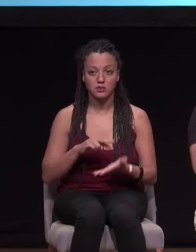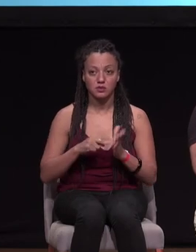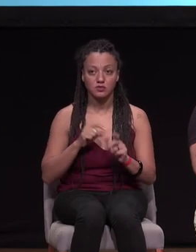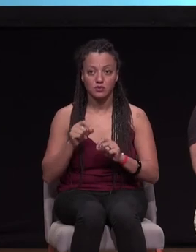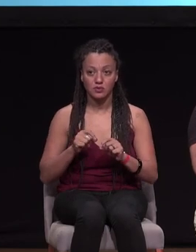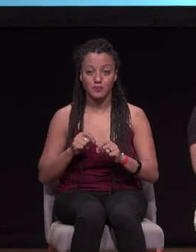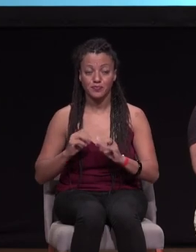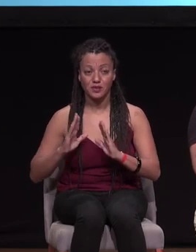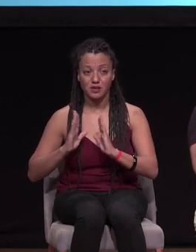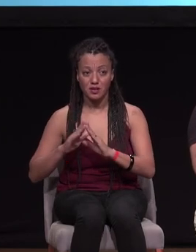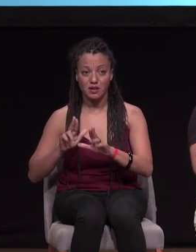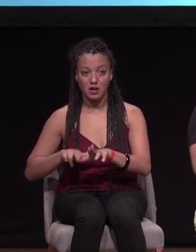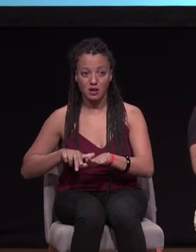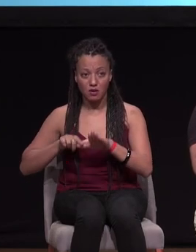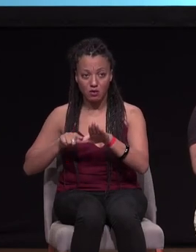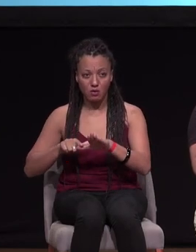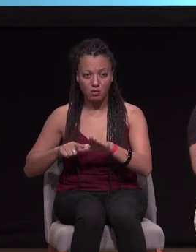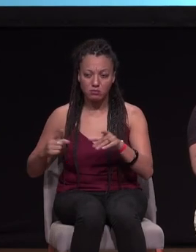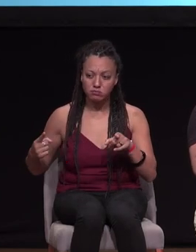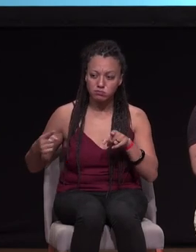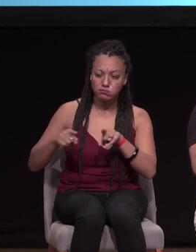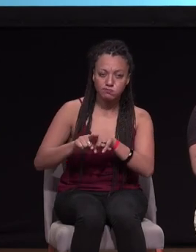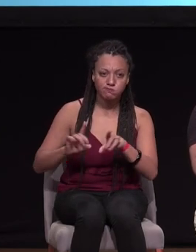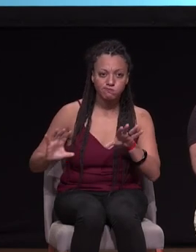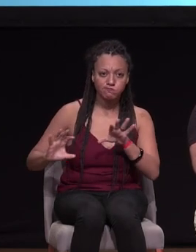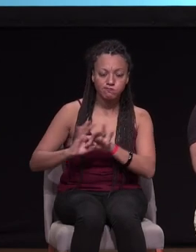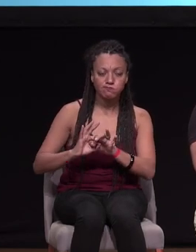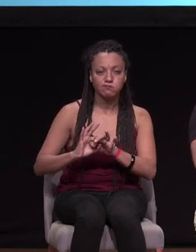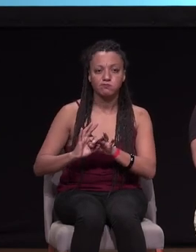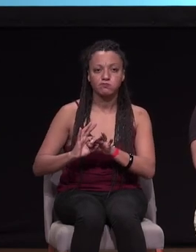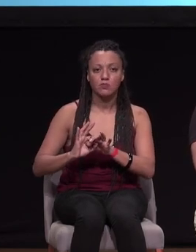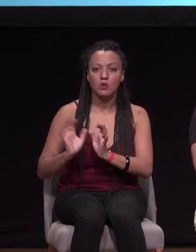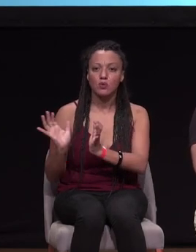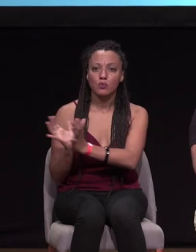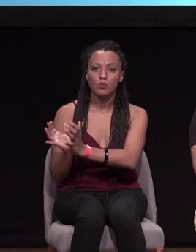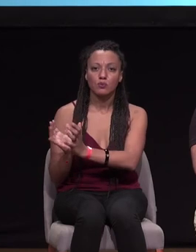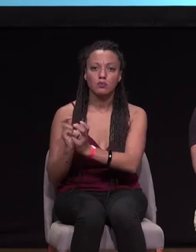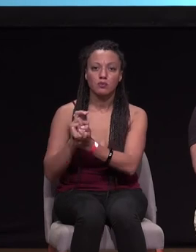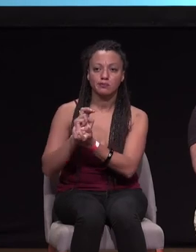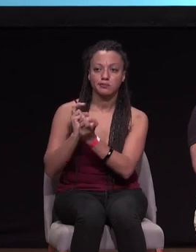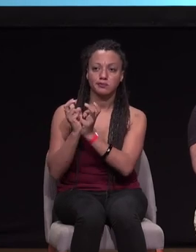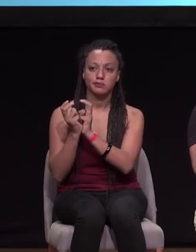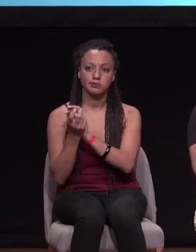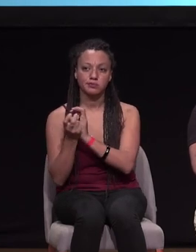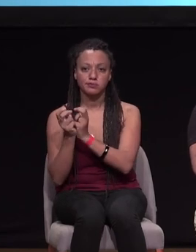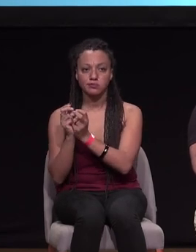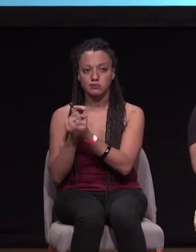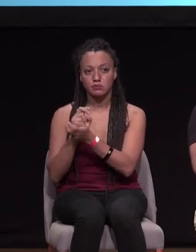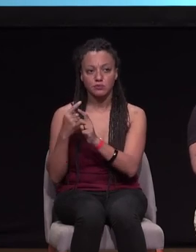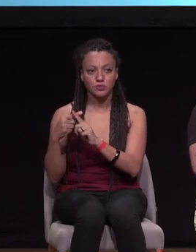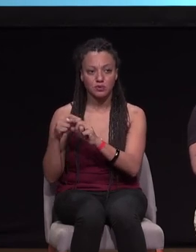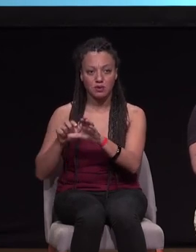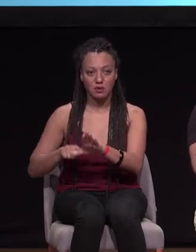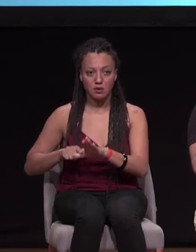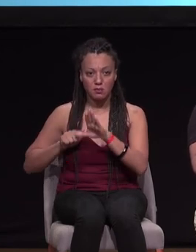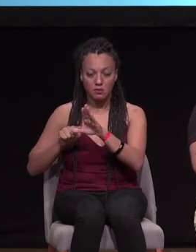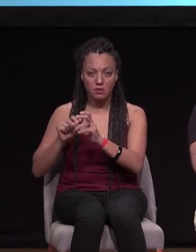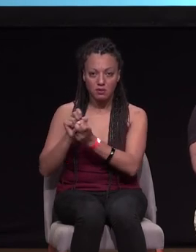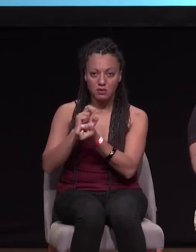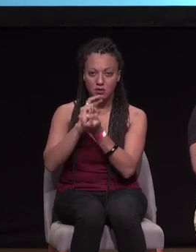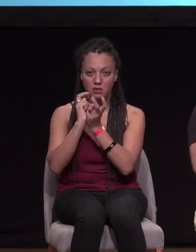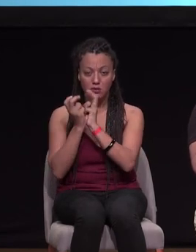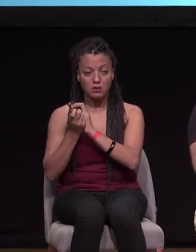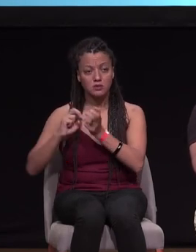de angola vão se associar também buscando uma legitimação aos grupos de capoeira porque a capoeira angola é a capoeira